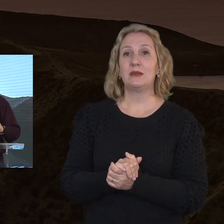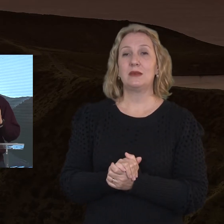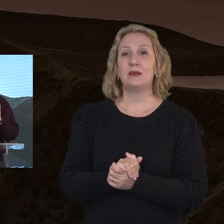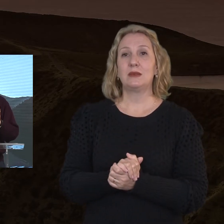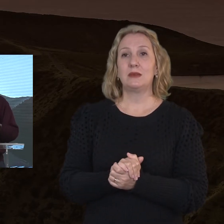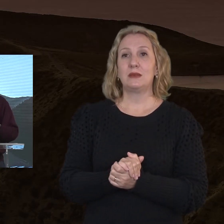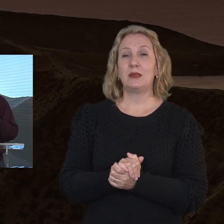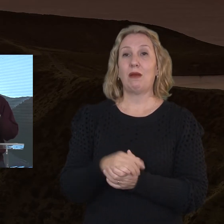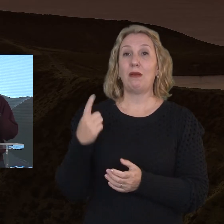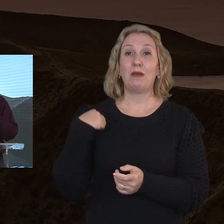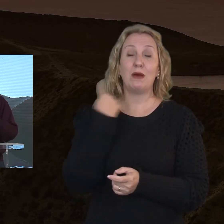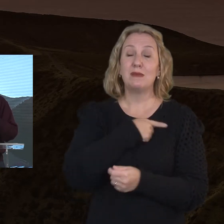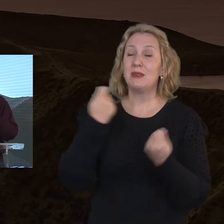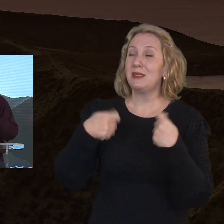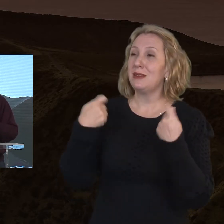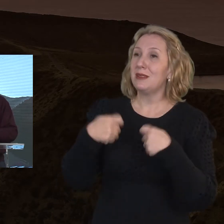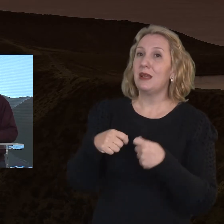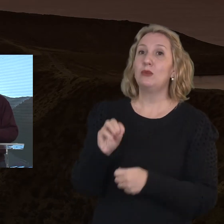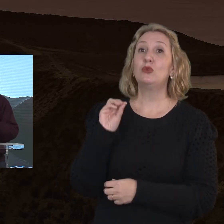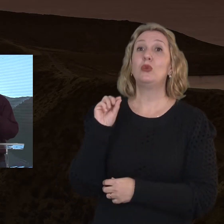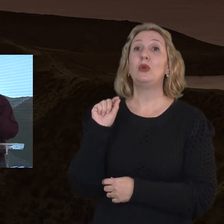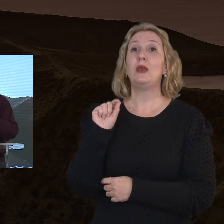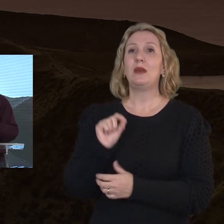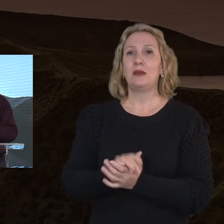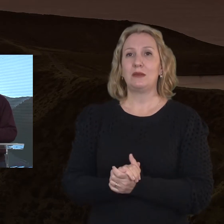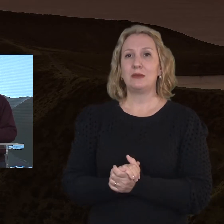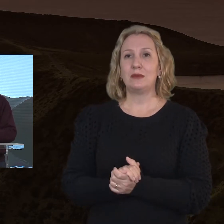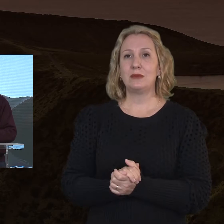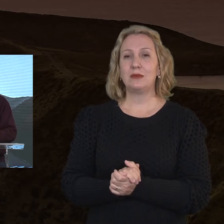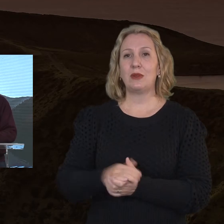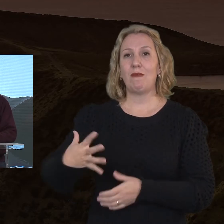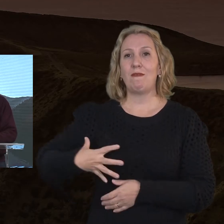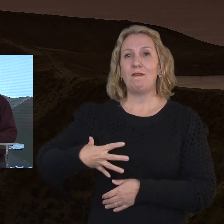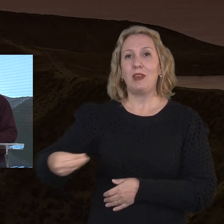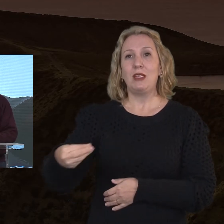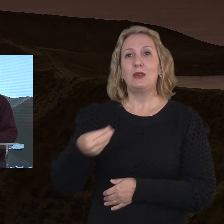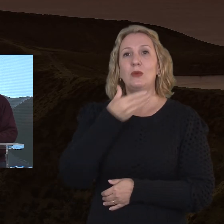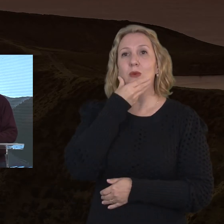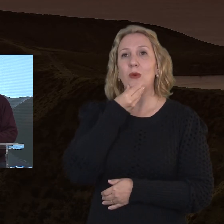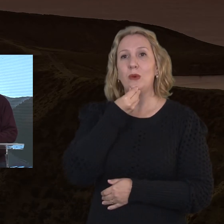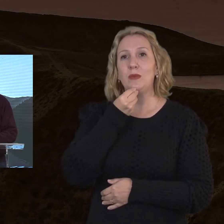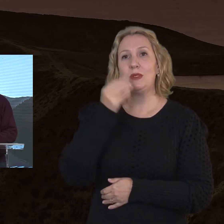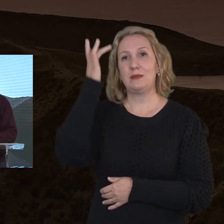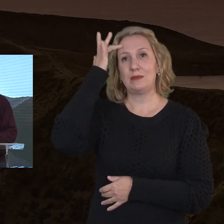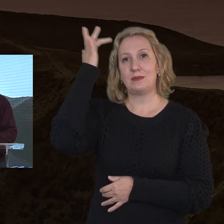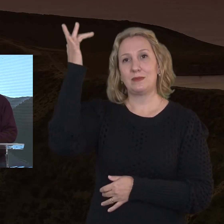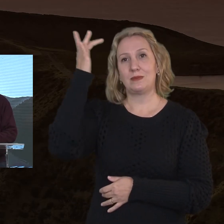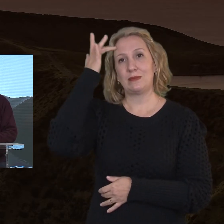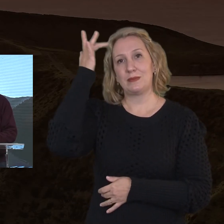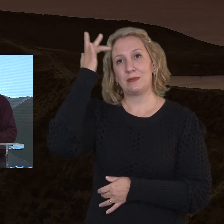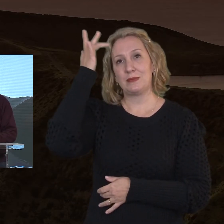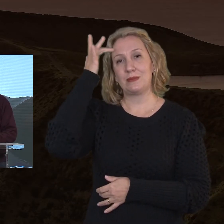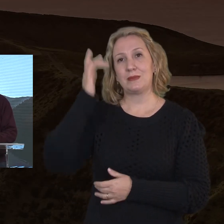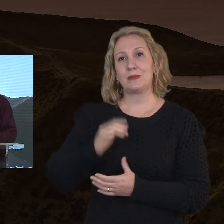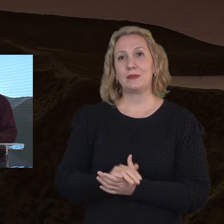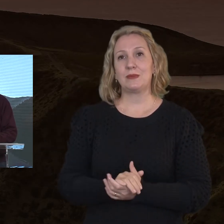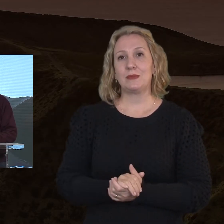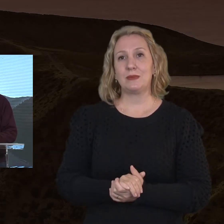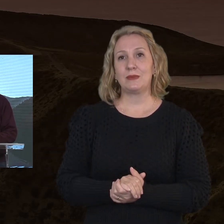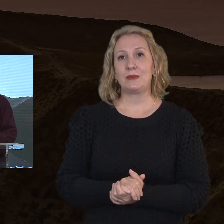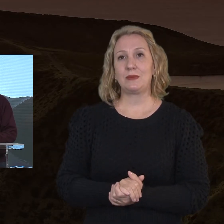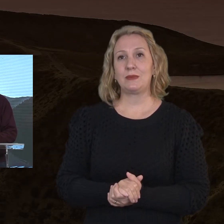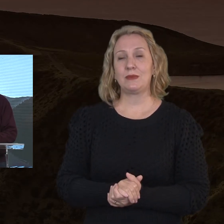bom então nós precisamos estar conectados com cristo bom então a